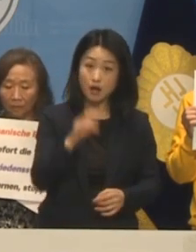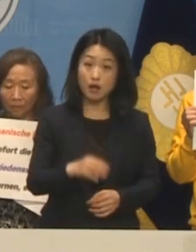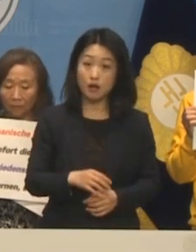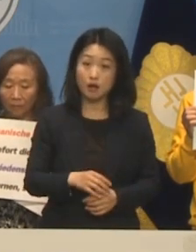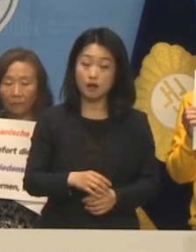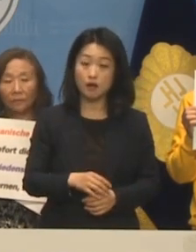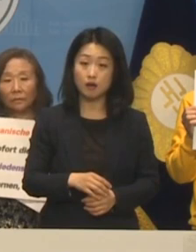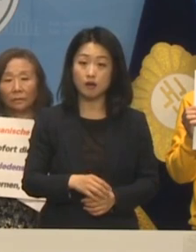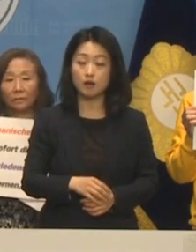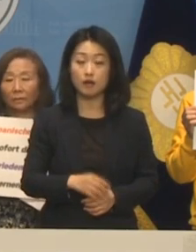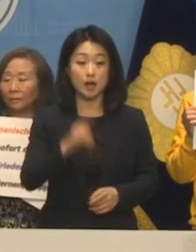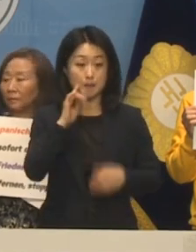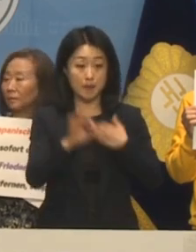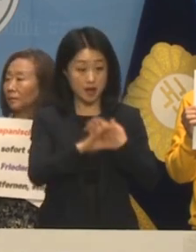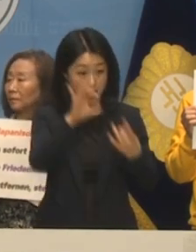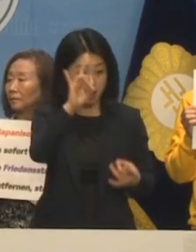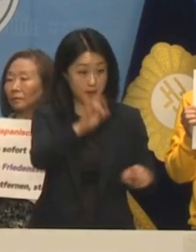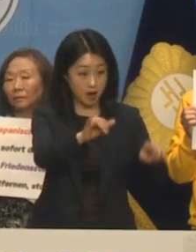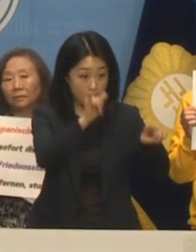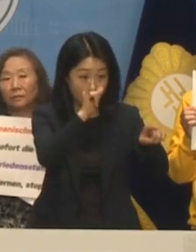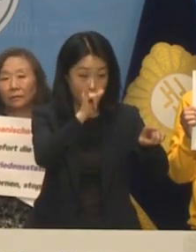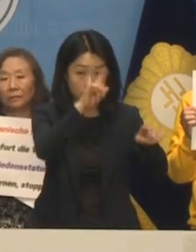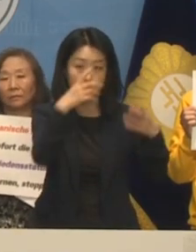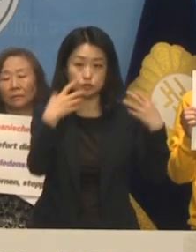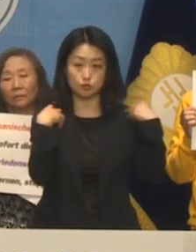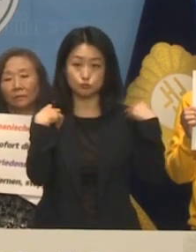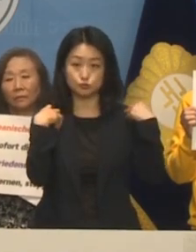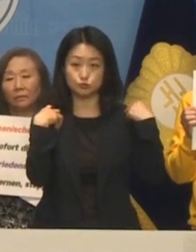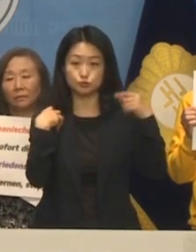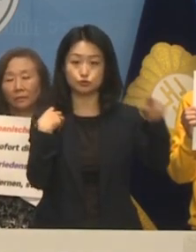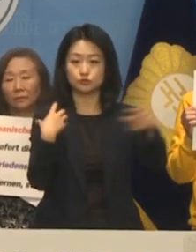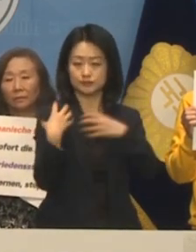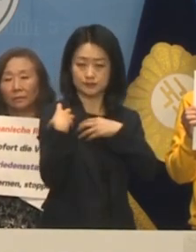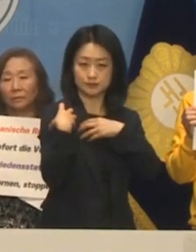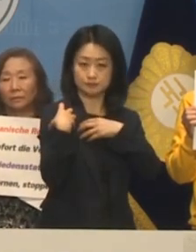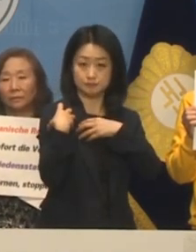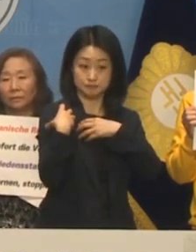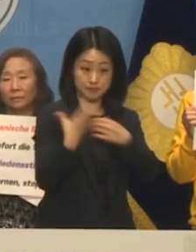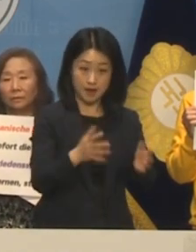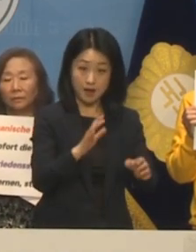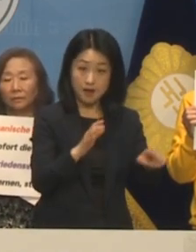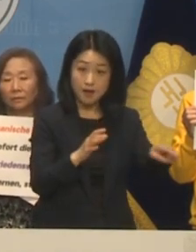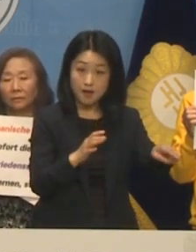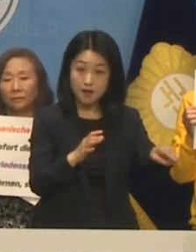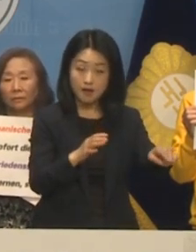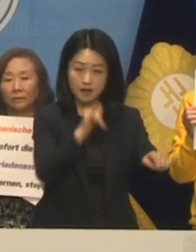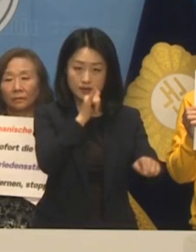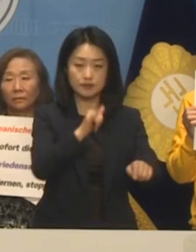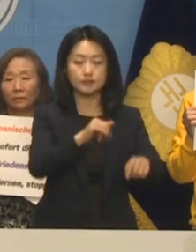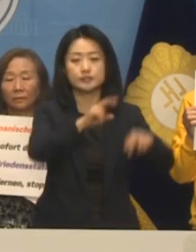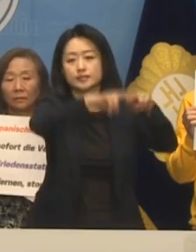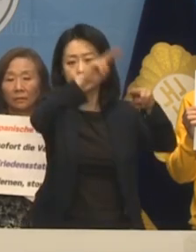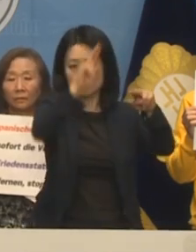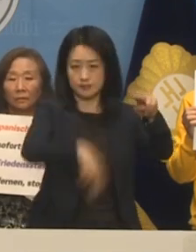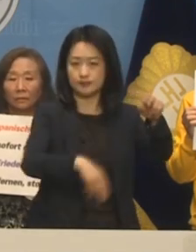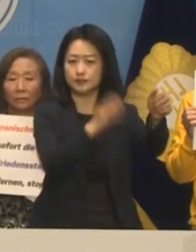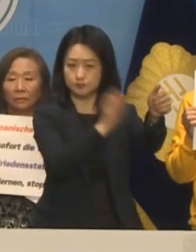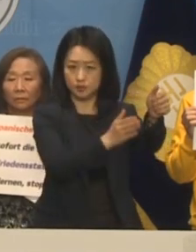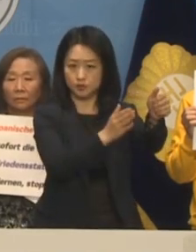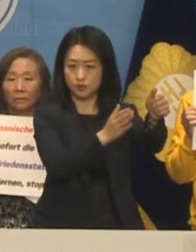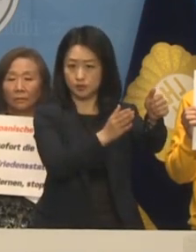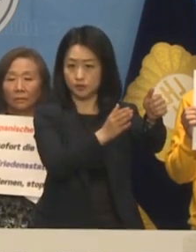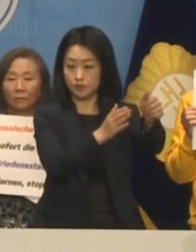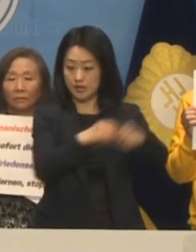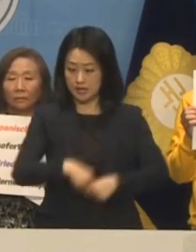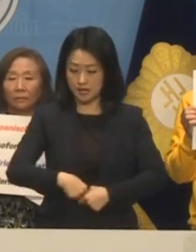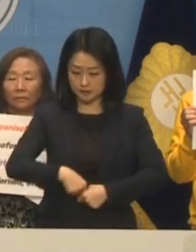내려놔야 된다라고 주장을 하고 싶고, 피해자들이 지난 40여 년 동안 외쳤던 그 정의를 향한 목소리,